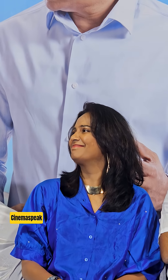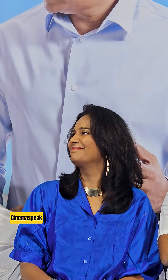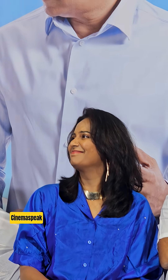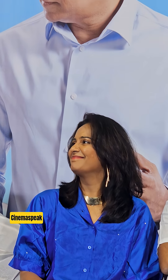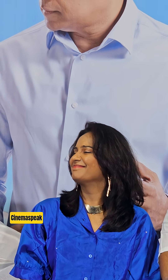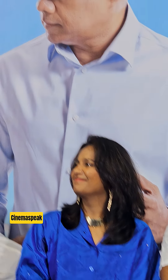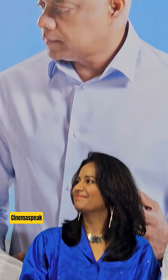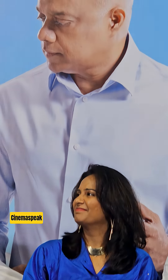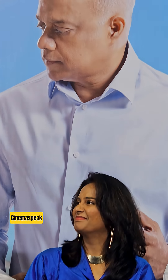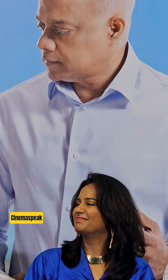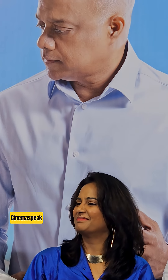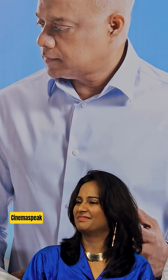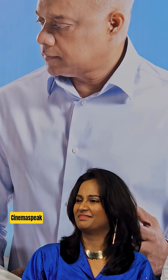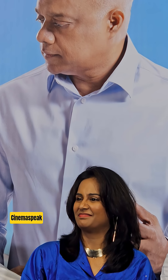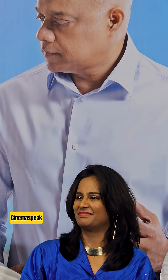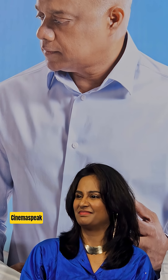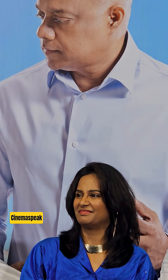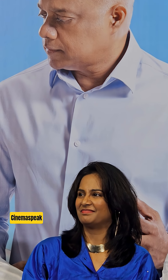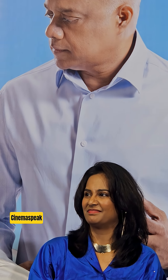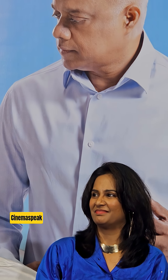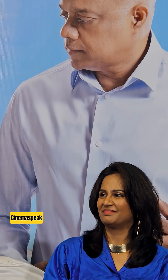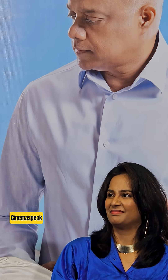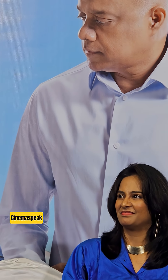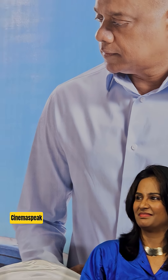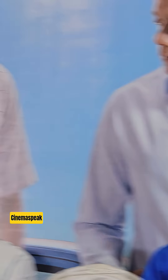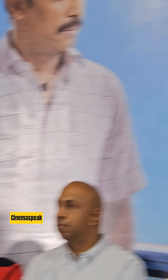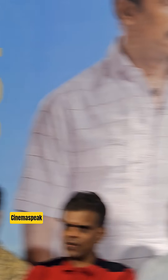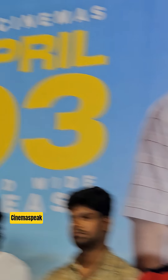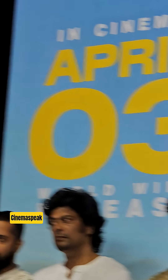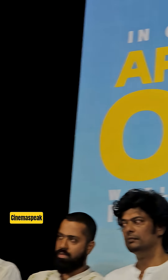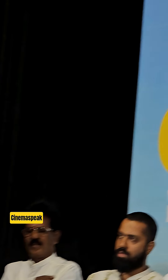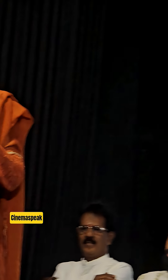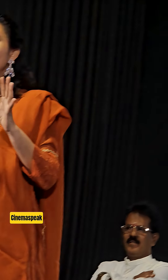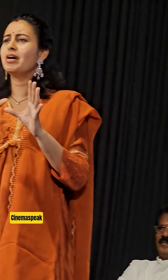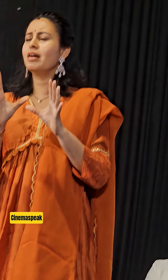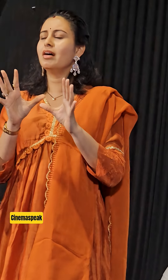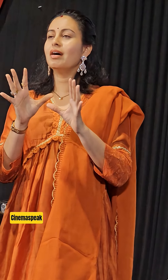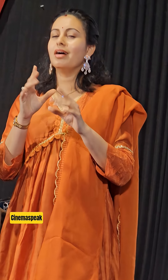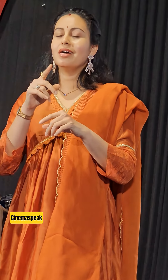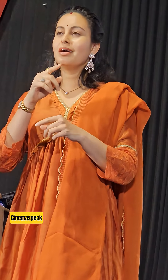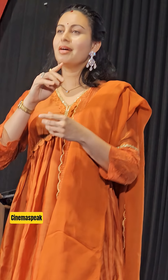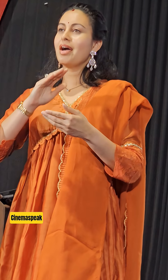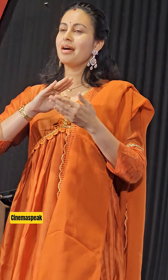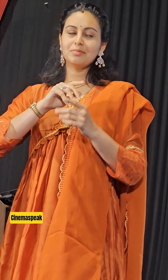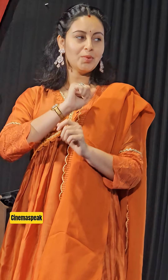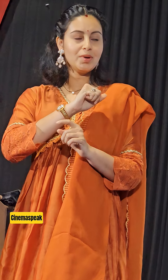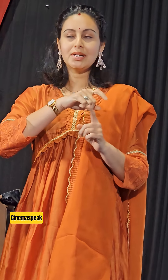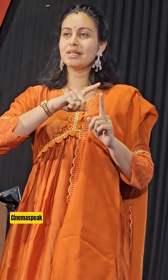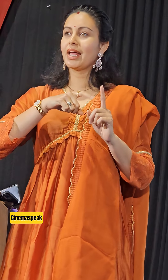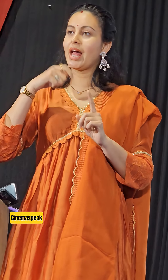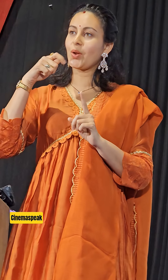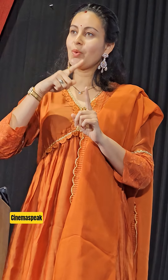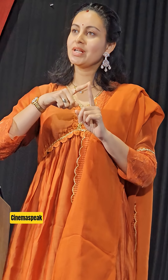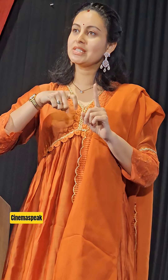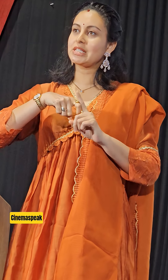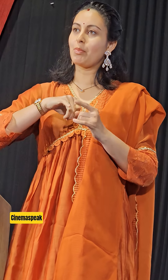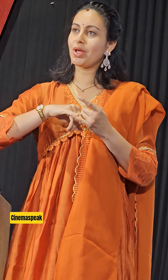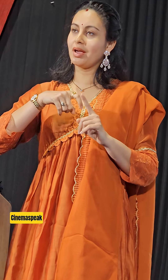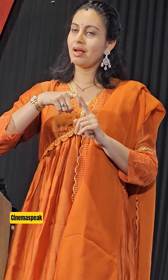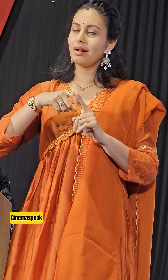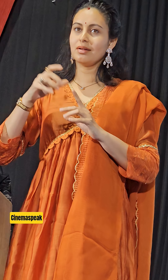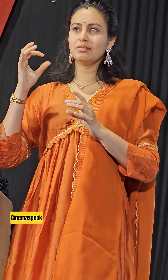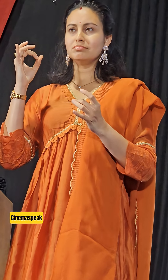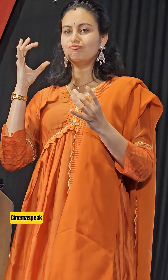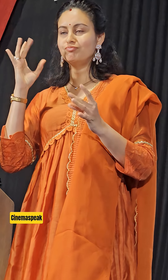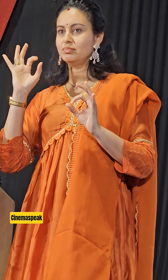ஹோம்லியான ரோல் அண்ட் her acting is superb. and கரண் இது ரொம்ப ஒரு வெரி